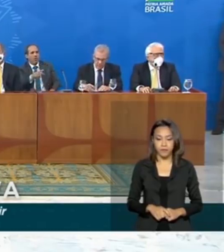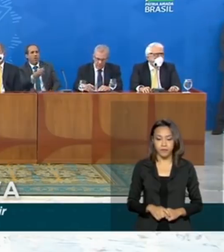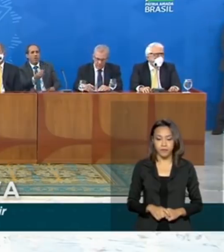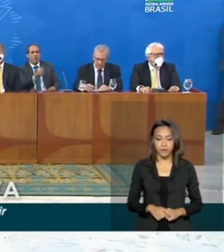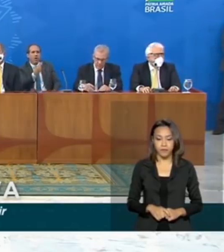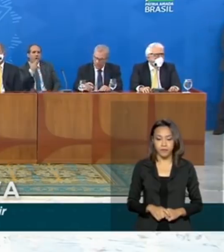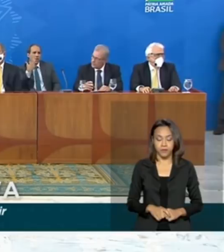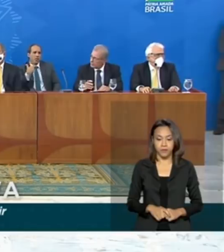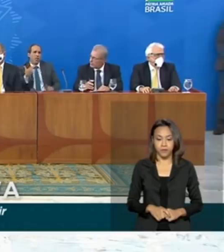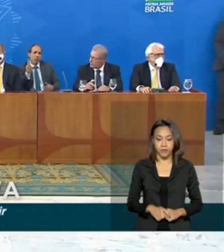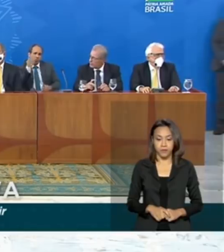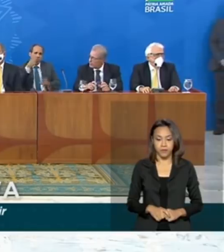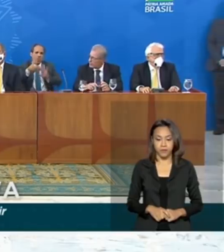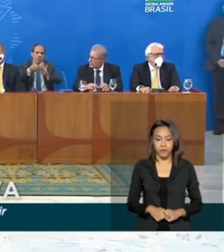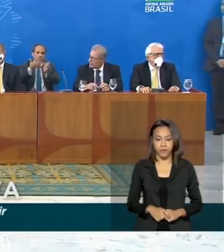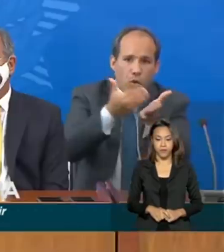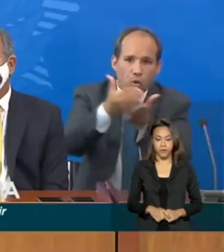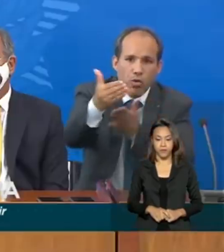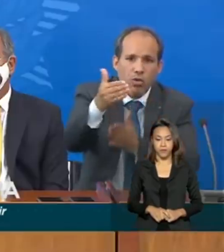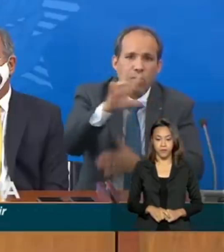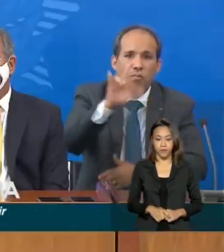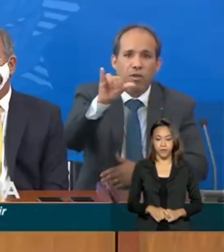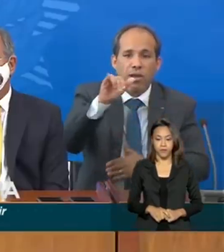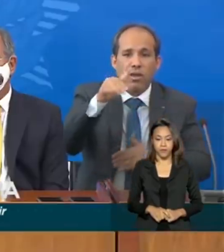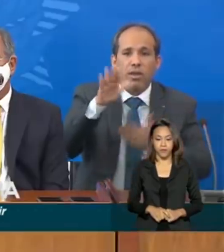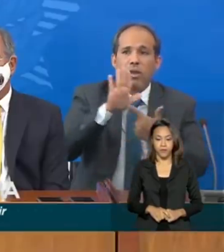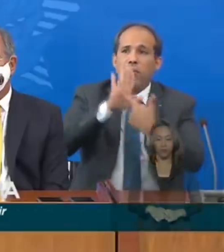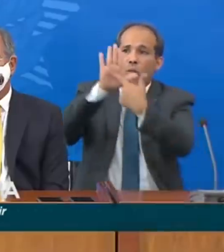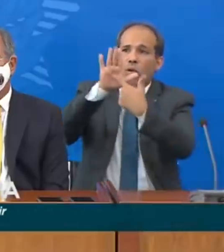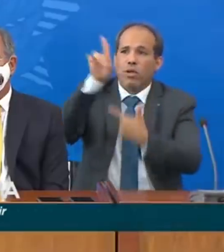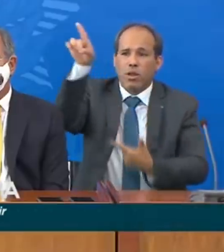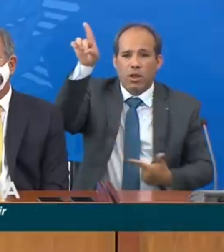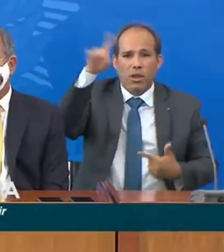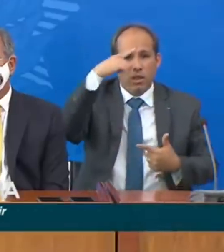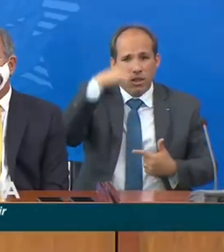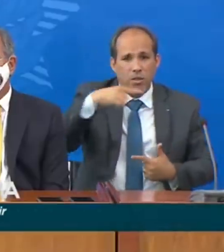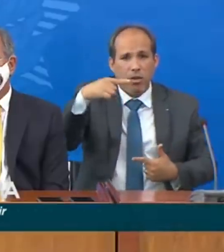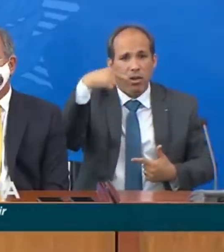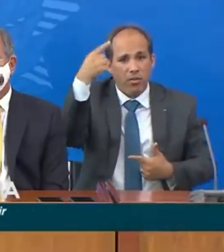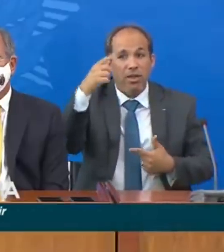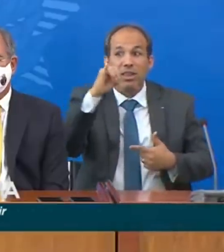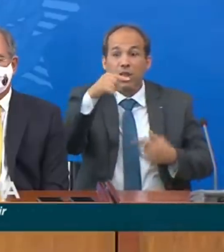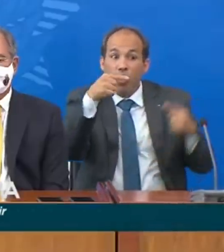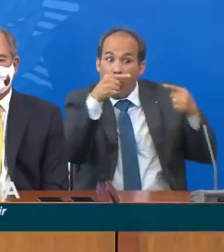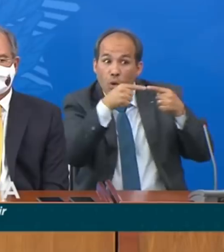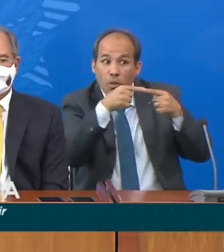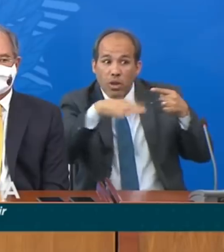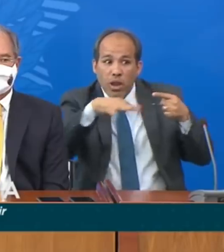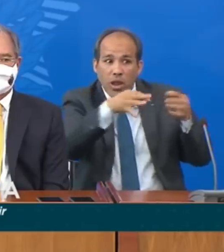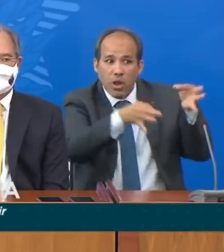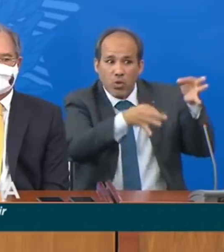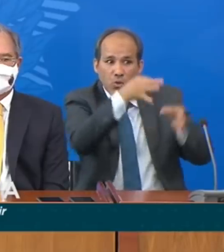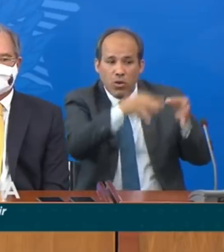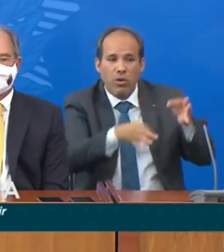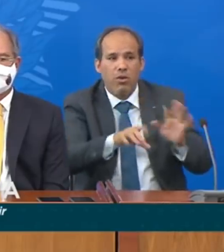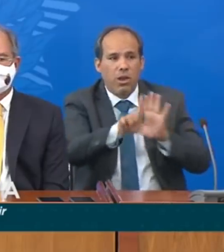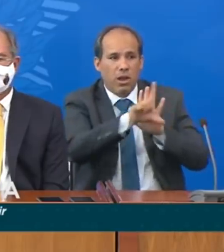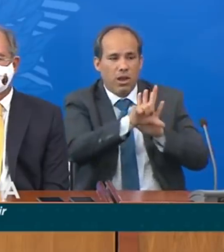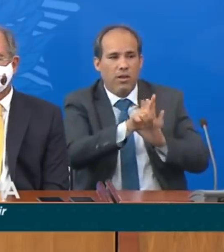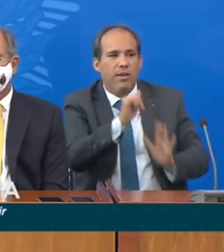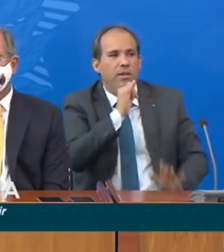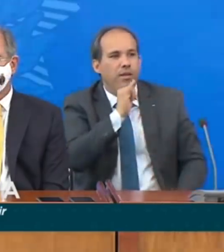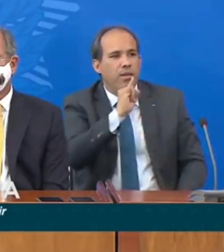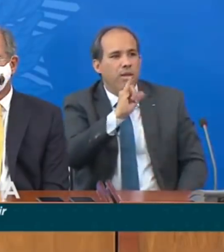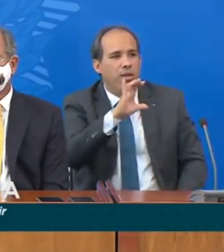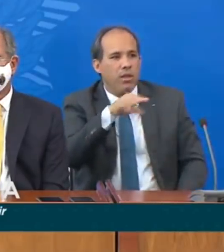proposta inicial que devemos apresentar semana que vem, desde que tenha um amparo jurídico. Se o ICMS, vamos supor